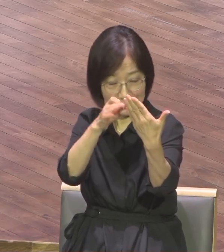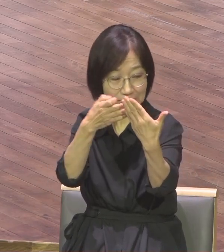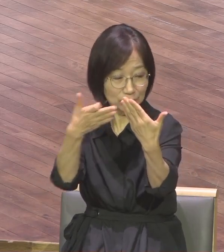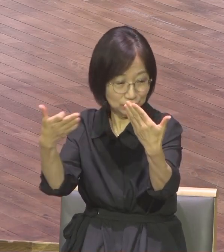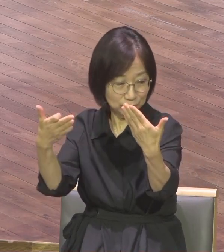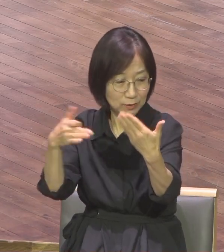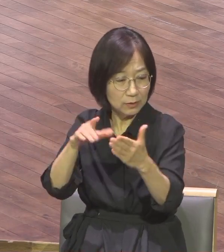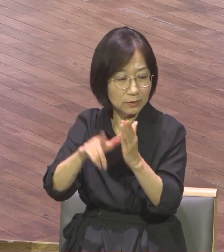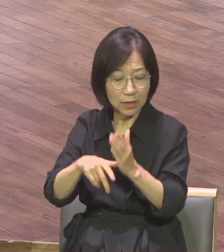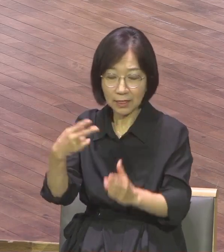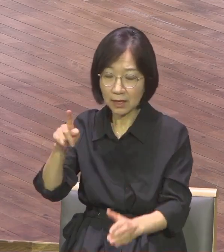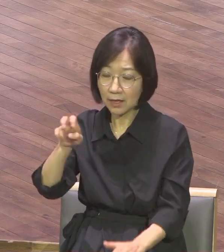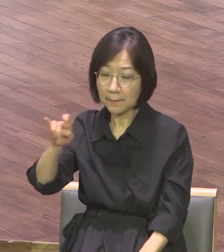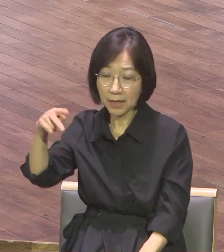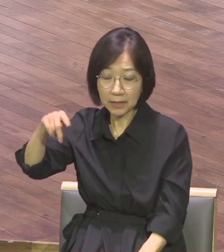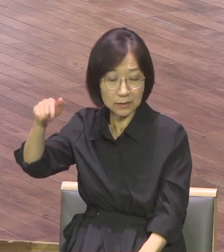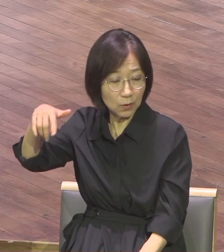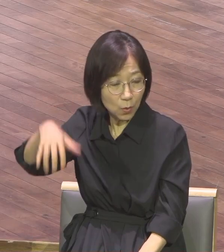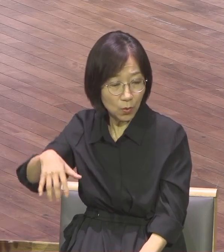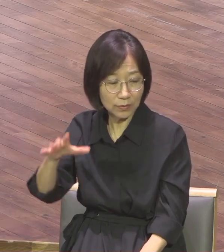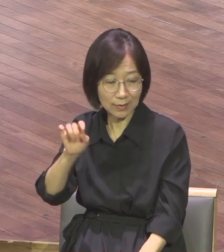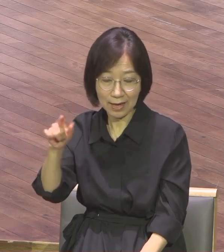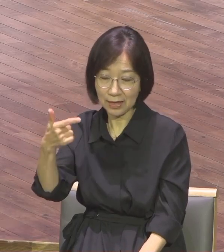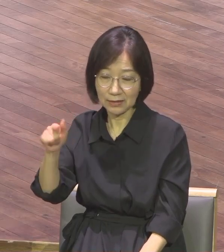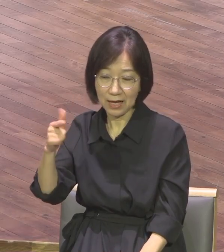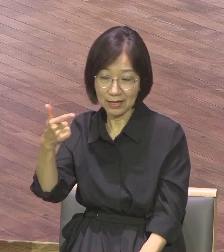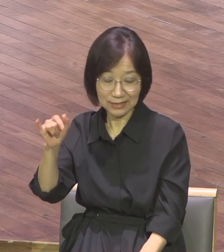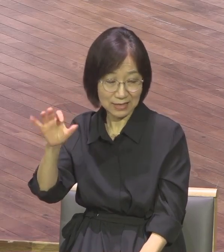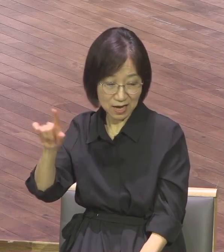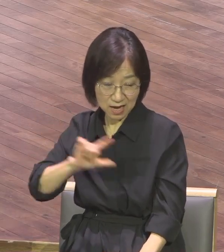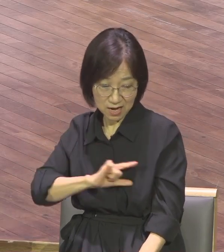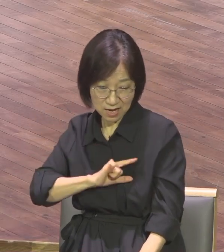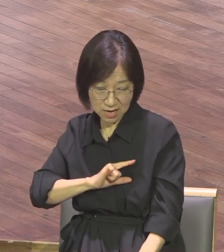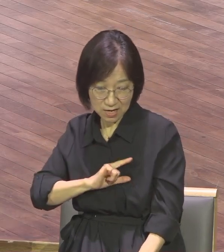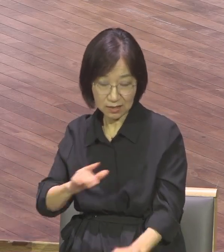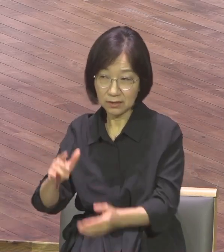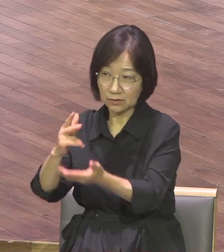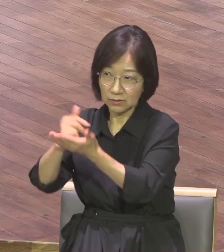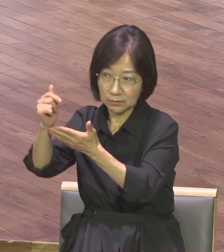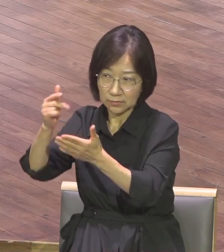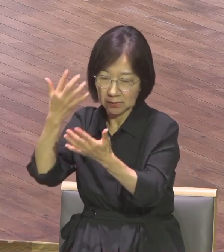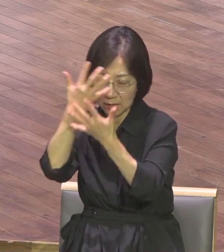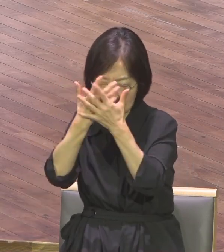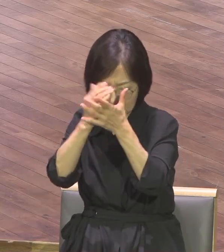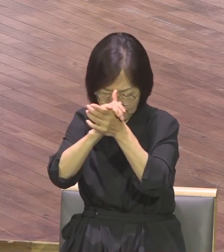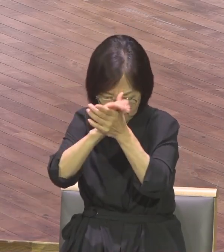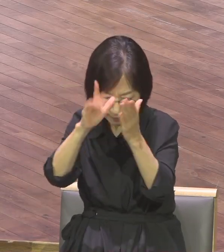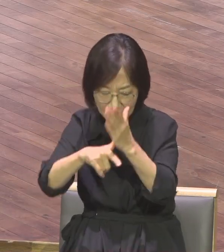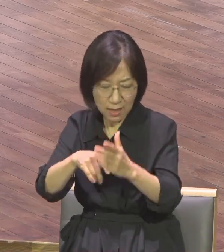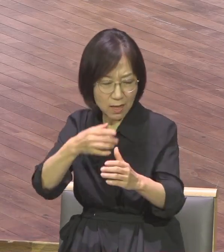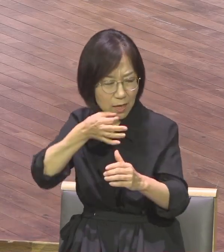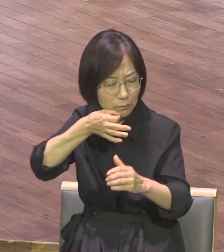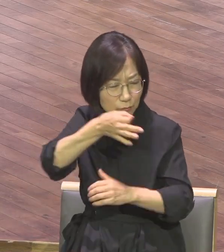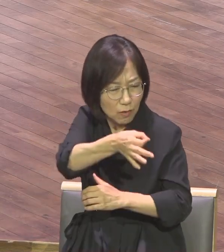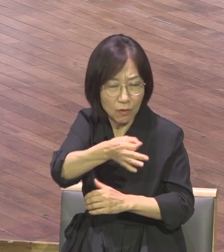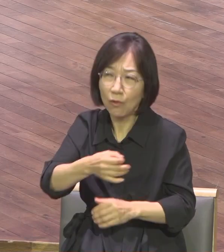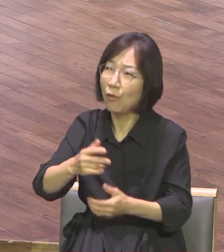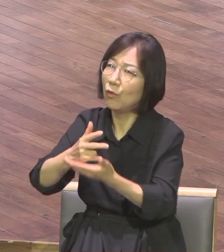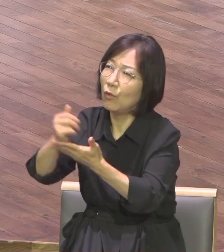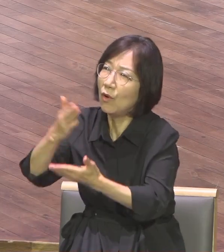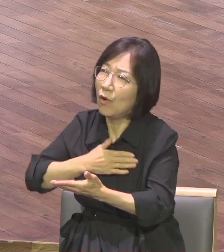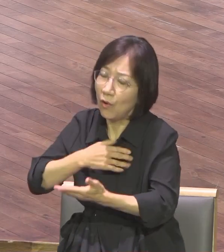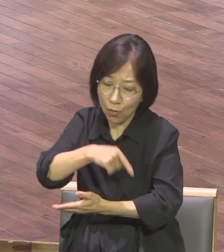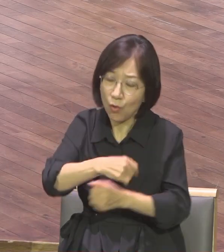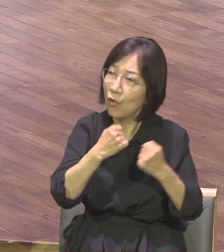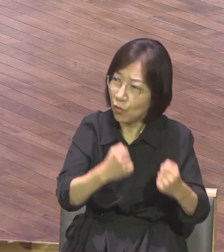다메섹에 아나니아 하는 제자가 있더니 주께서 환상 중에 불러 이르시되 아나니아야 하시거늘 대답하되 주여 내가